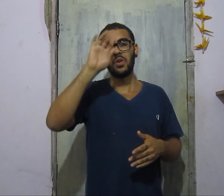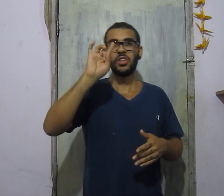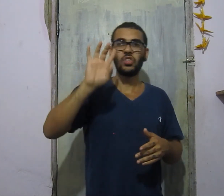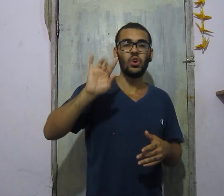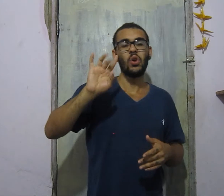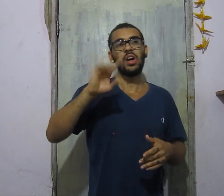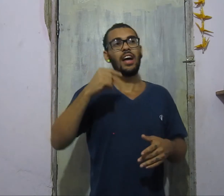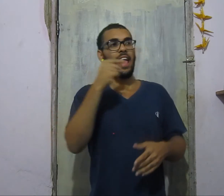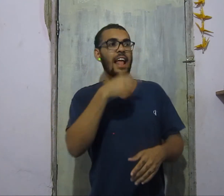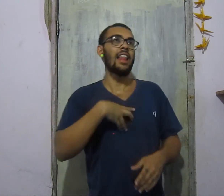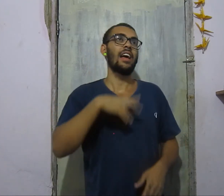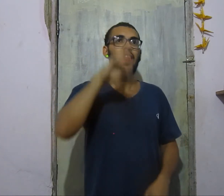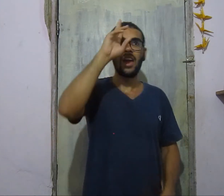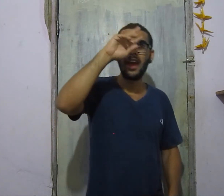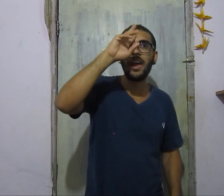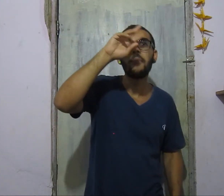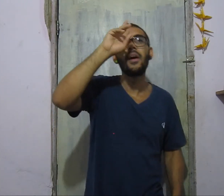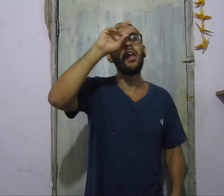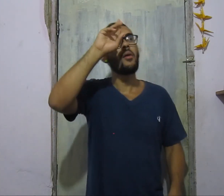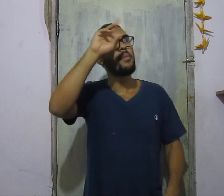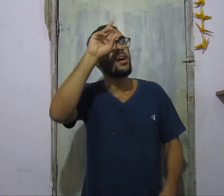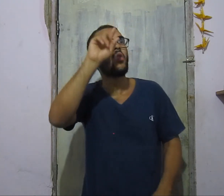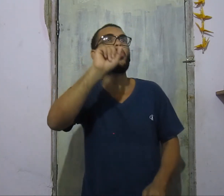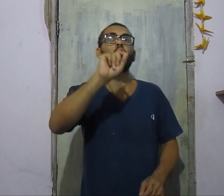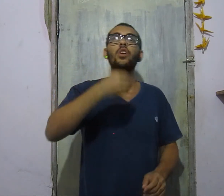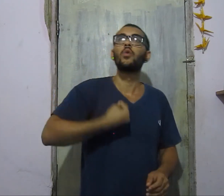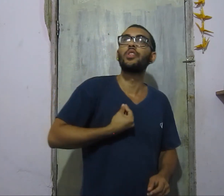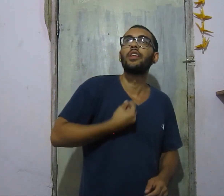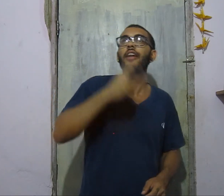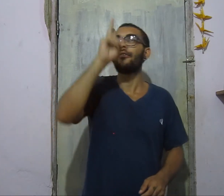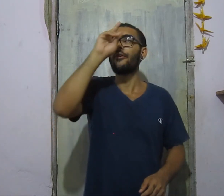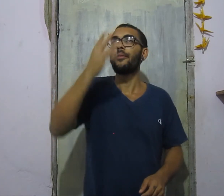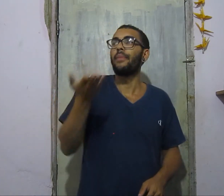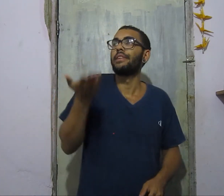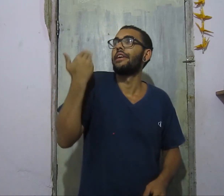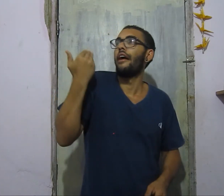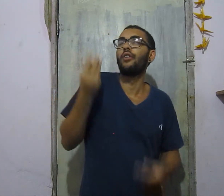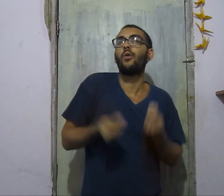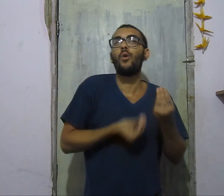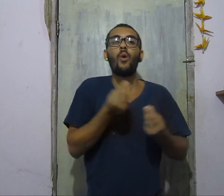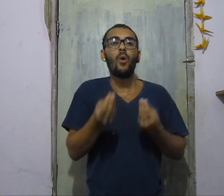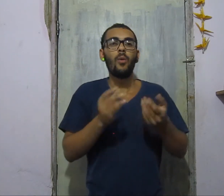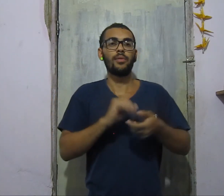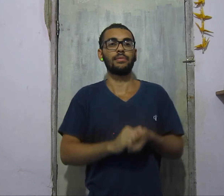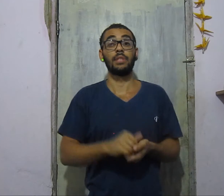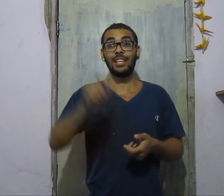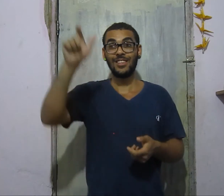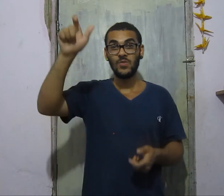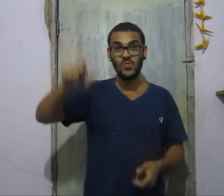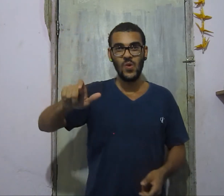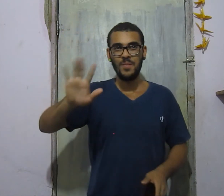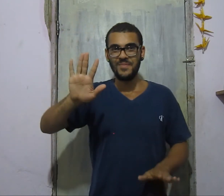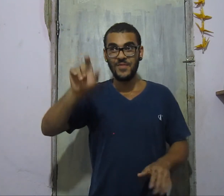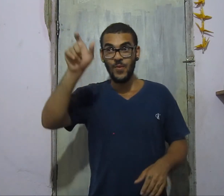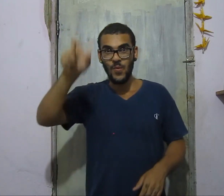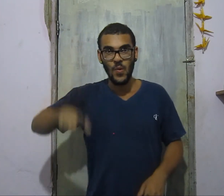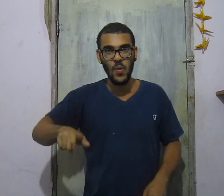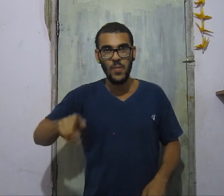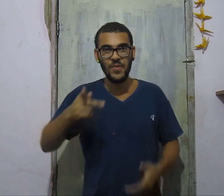totalmente surpresa. E aí, durante a história, vai contando como que ela vai se recordando do passado